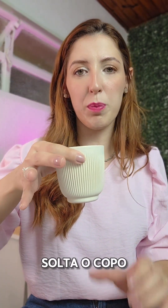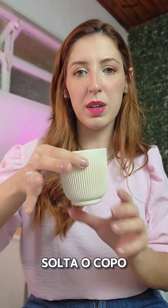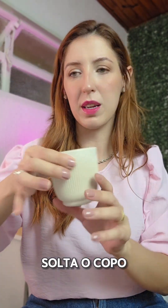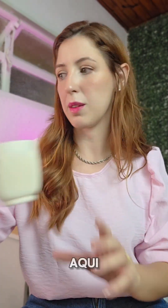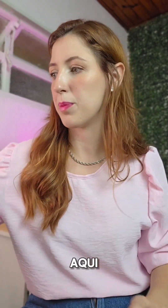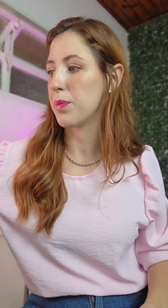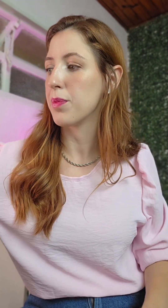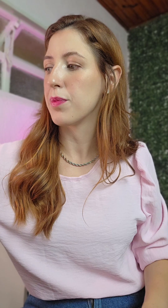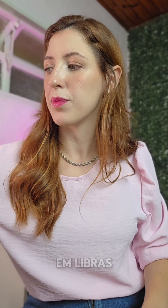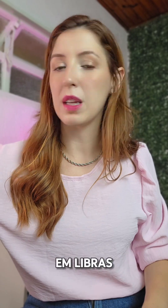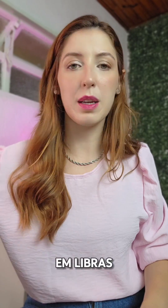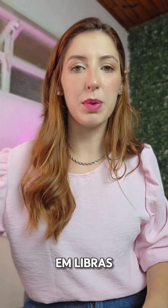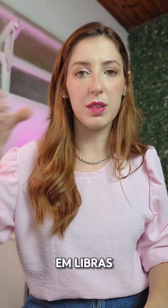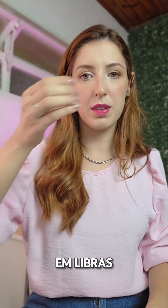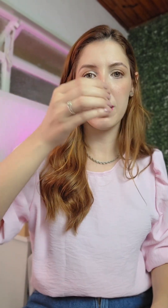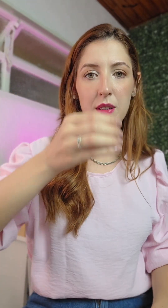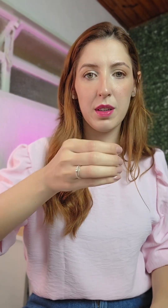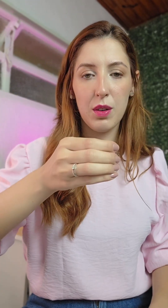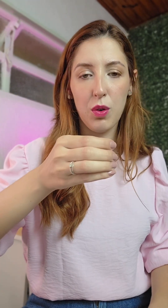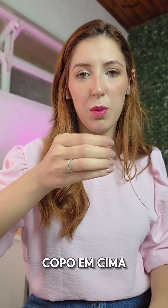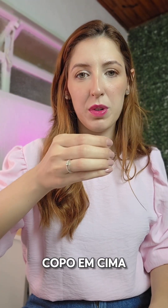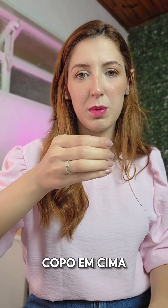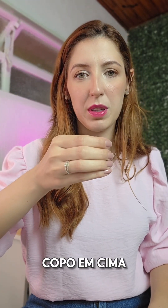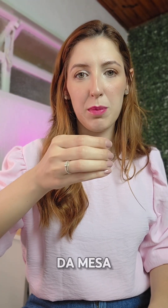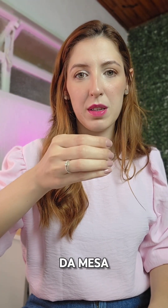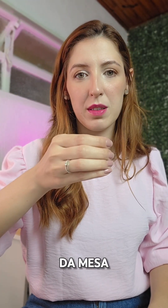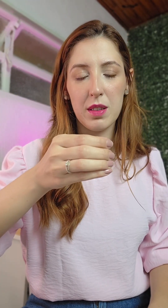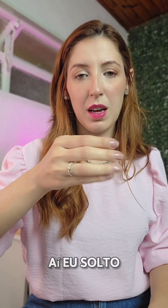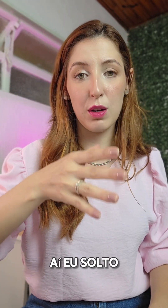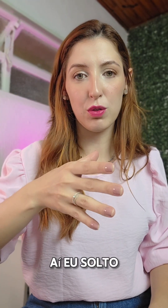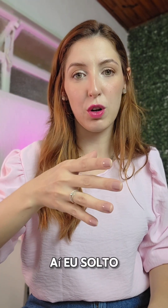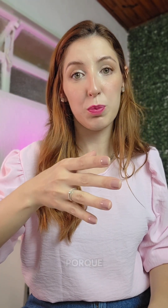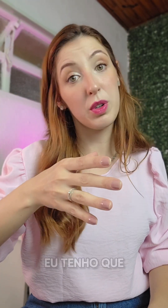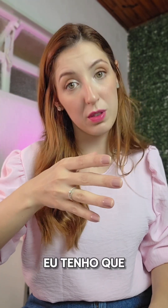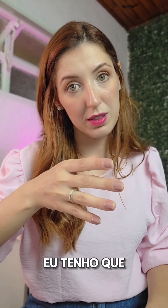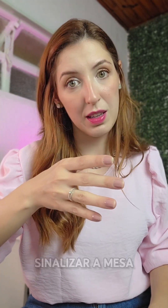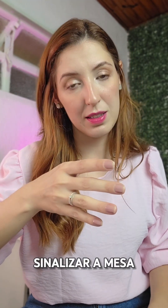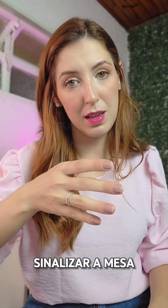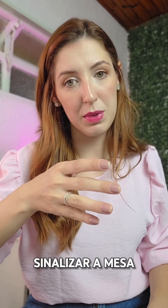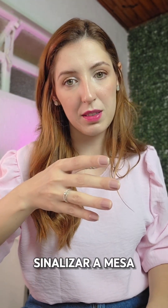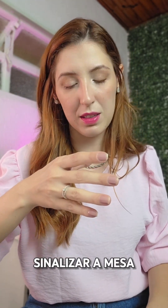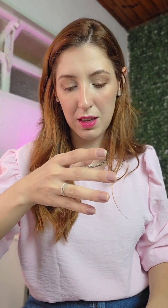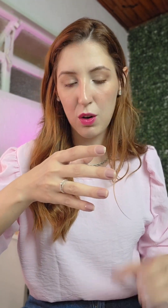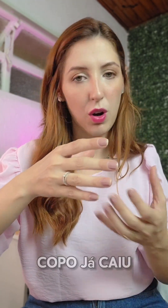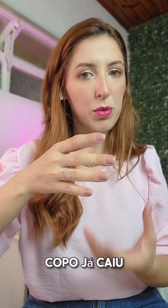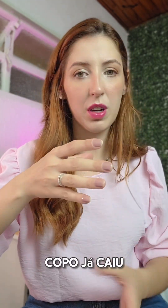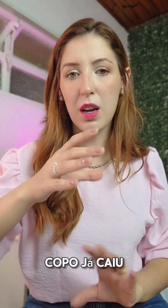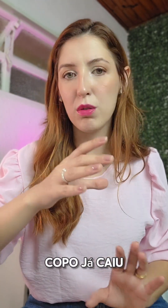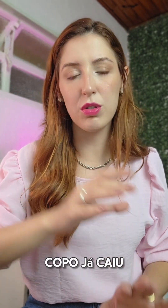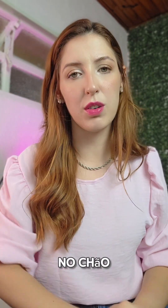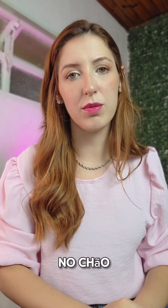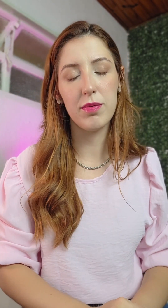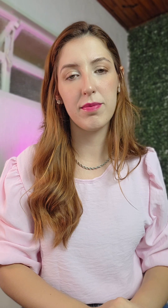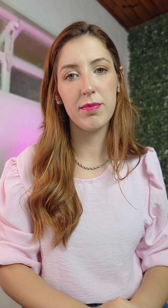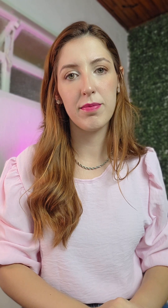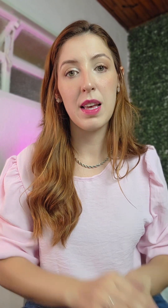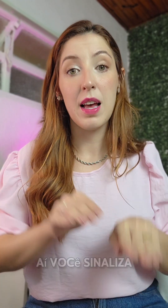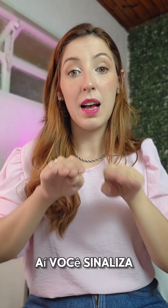aqui, em Libras. Copo em cima da mesa. Aí eu solto porque eu tenho que sinalizar a mesa. O copo já caiu no chão. Se